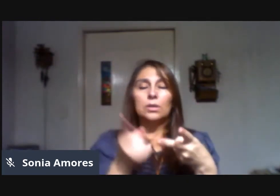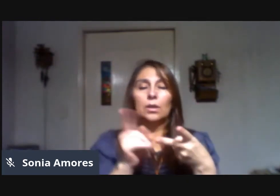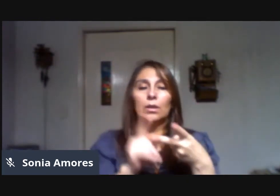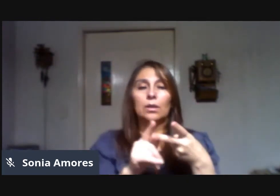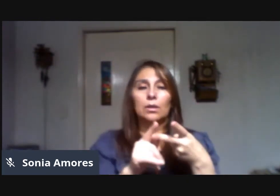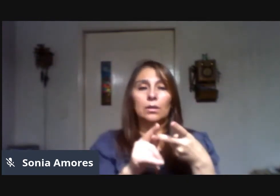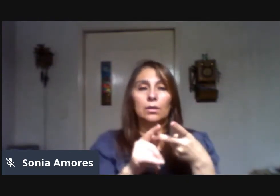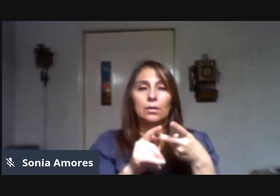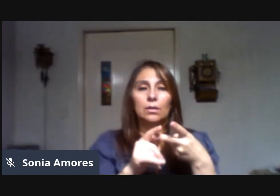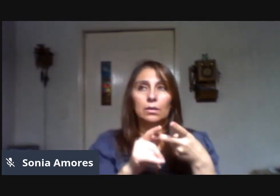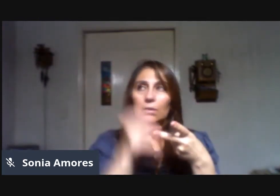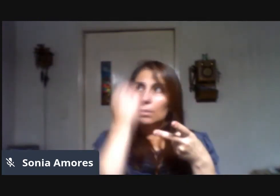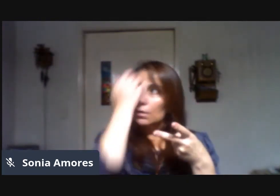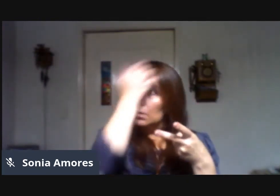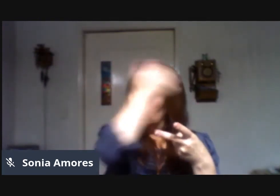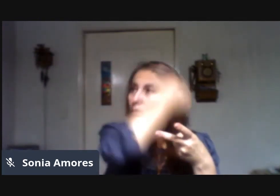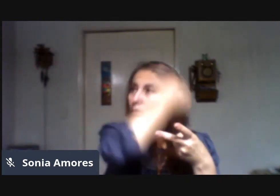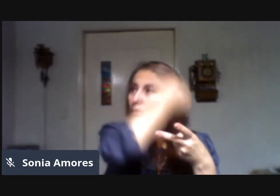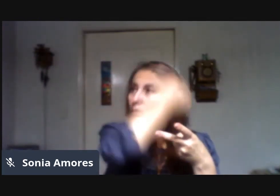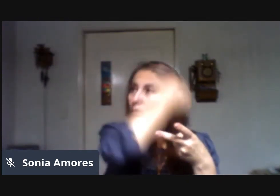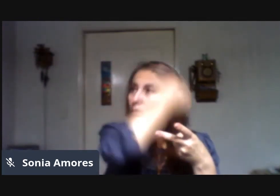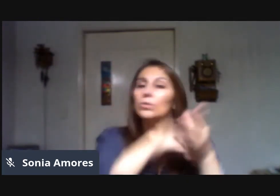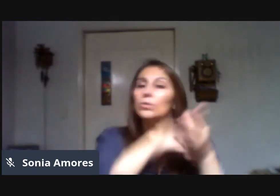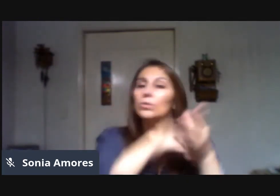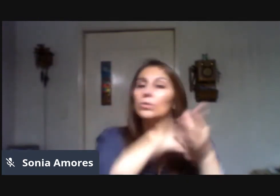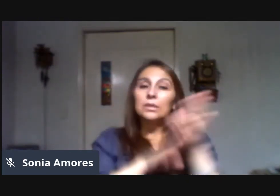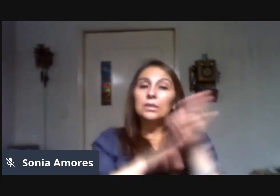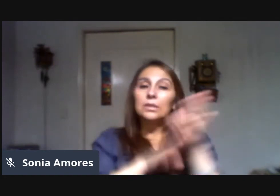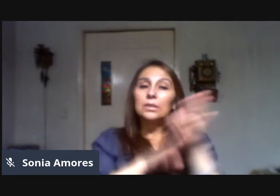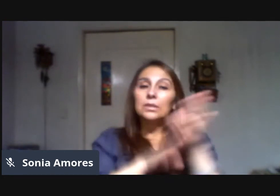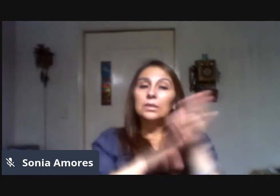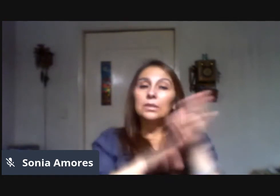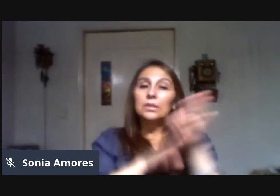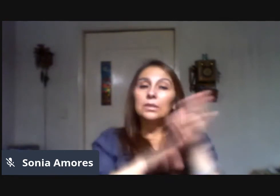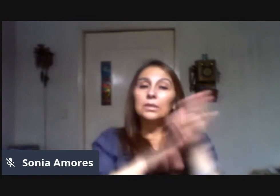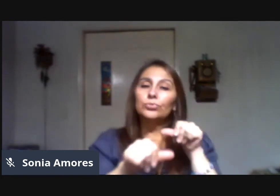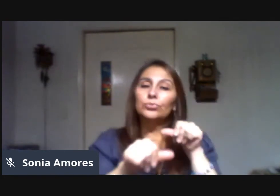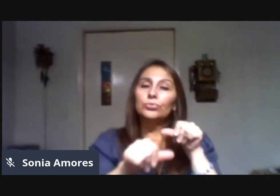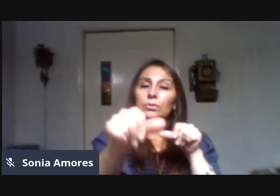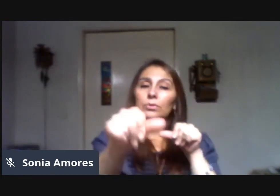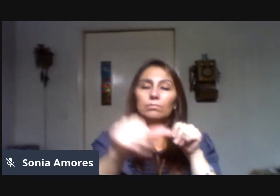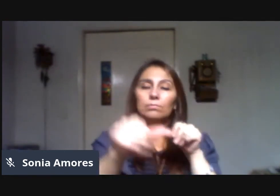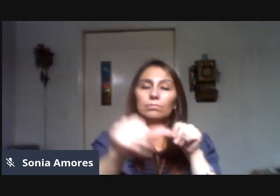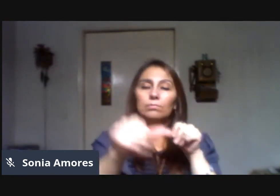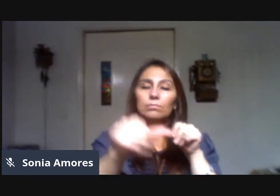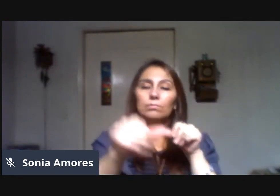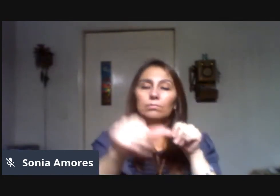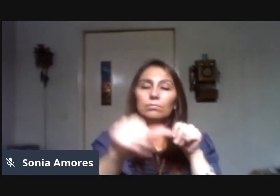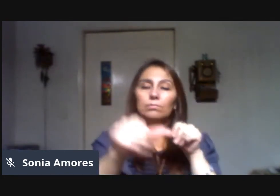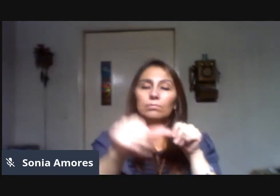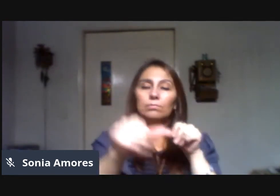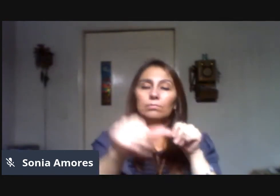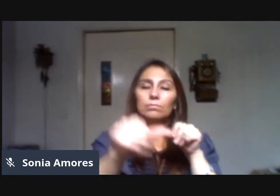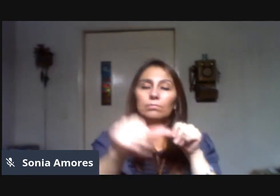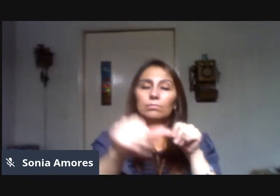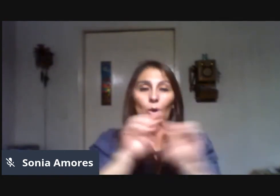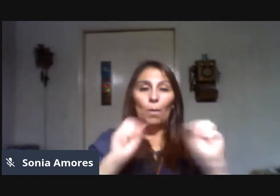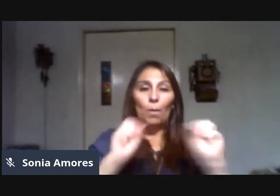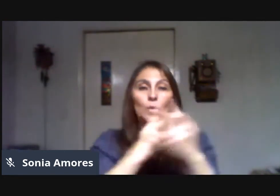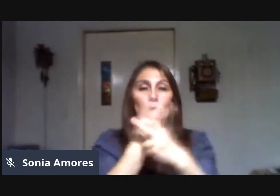llegar a un desarrollo sostenible, porque el concepto de desarrollo encierra en sí mismo la violencia del mito